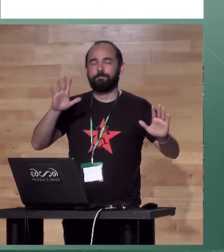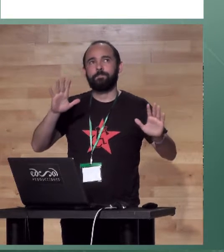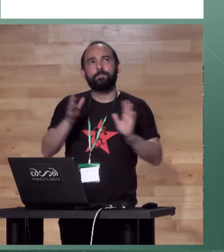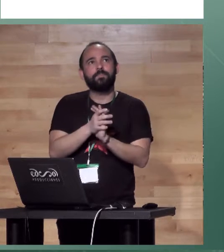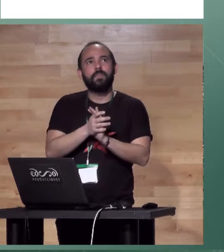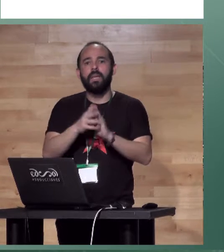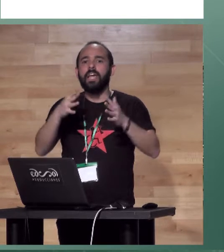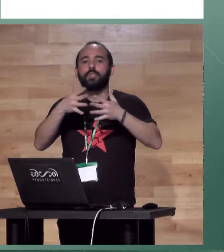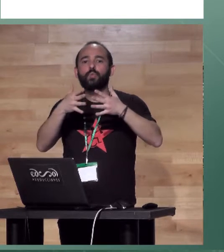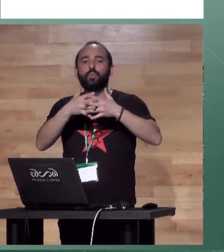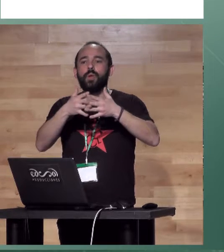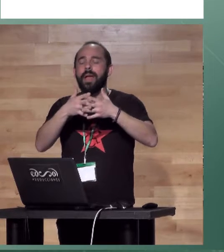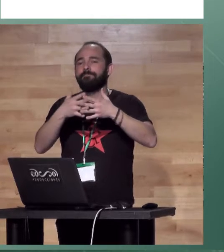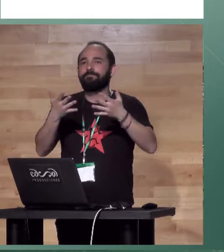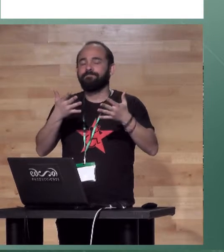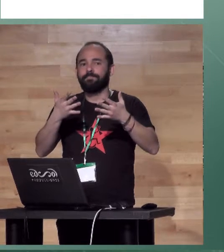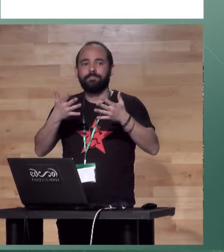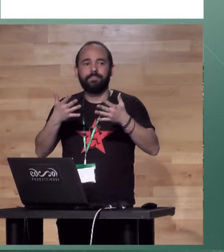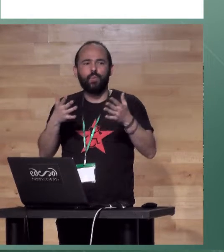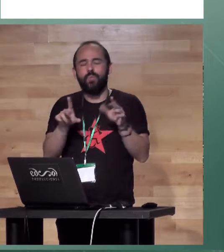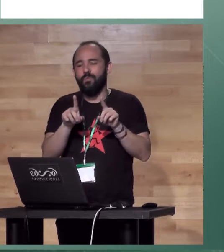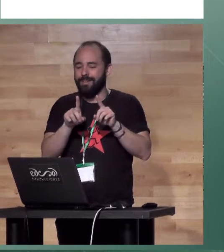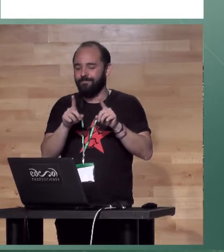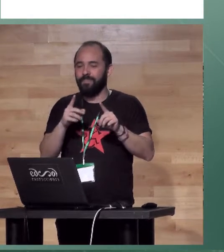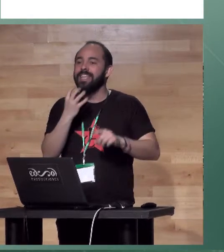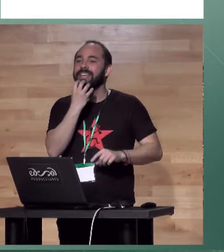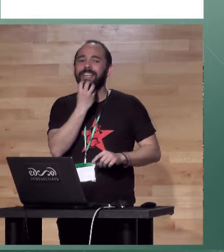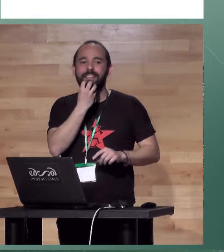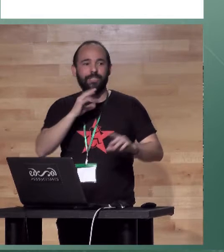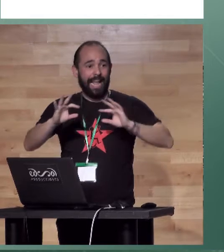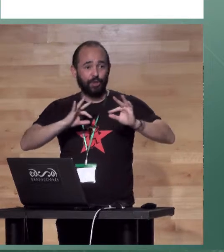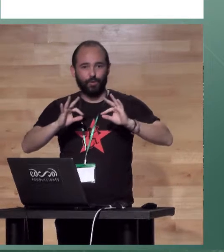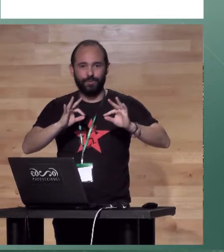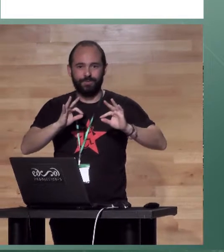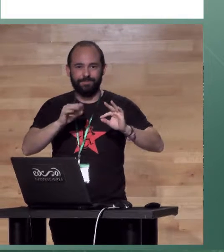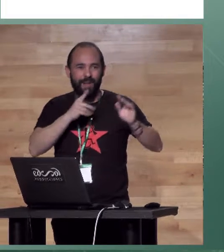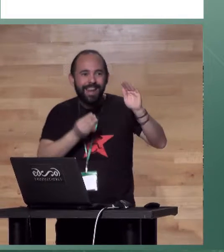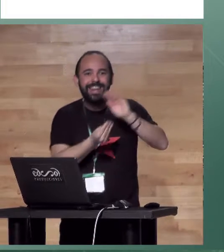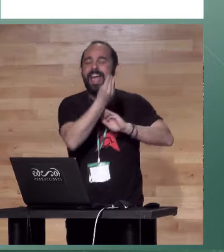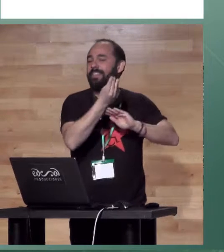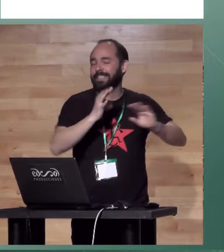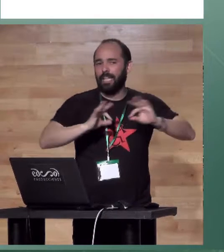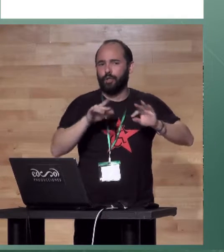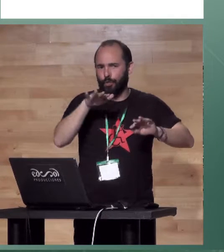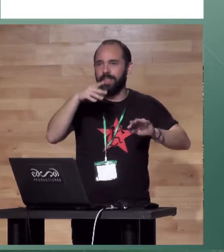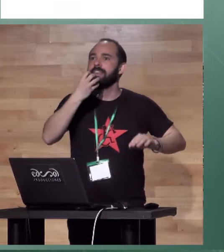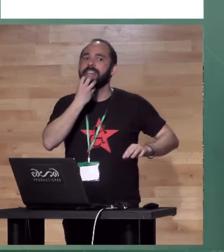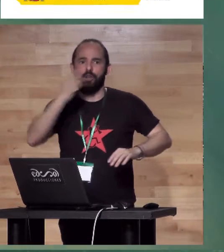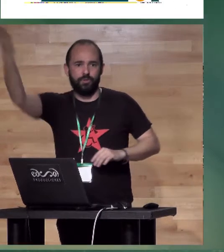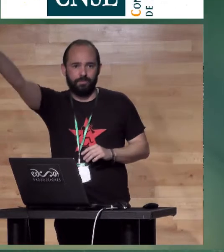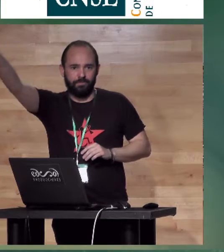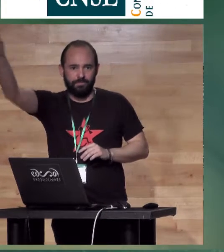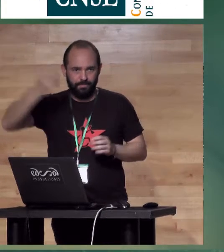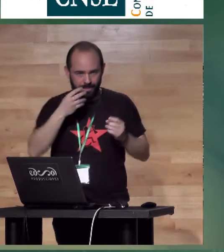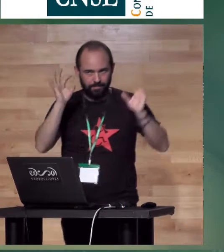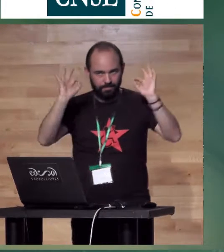Ahora, bueno, esto es un poco la estructura. Por ejemplo, cuando nació el